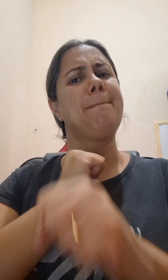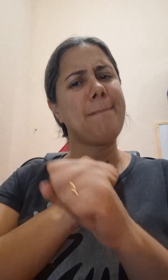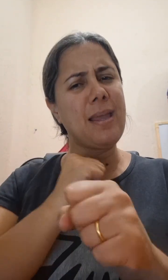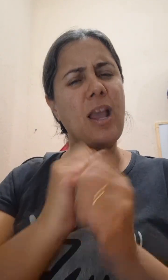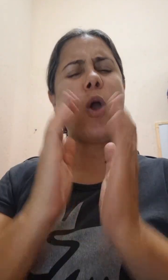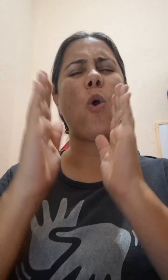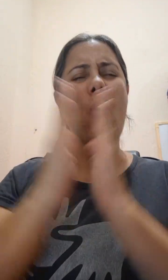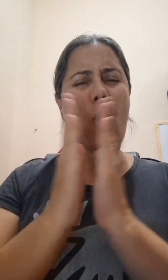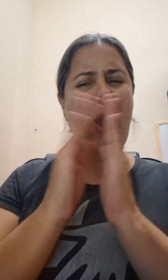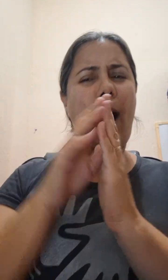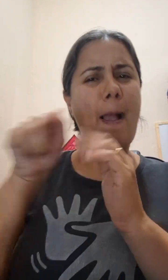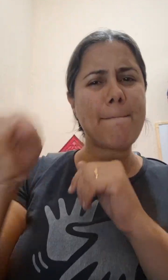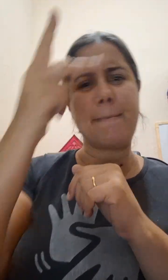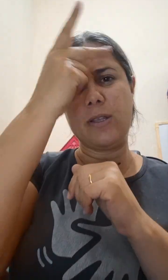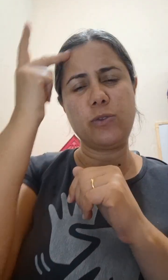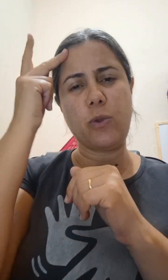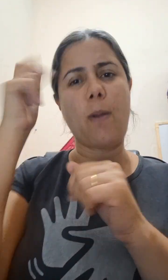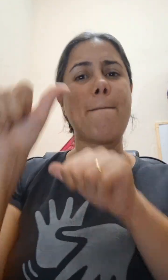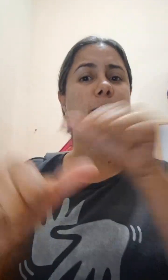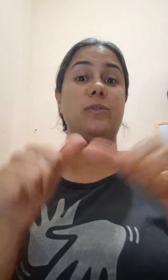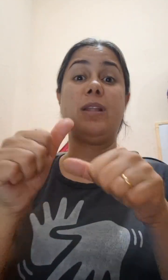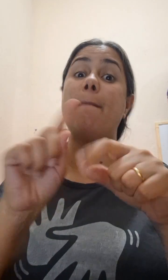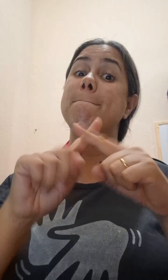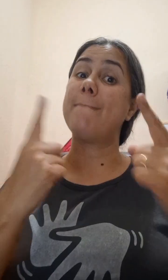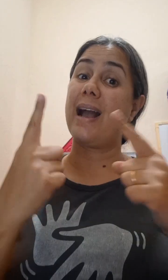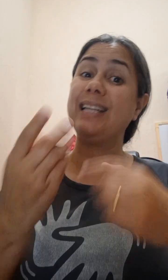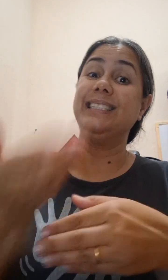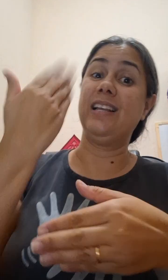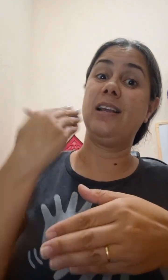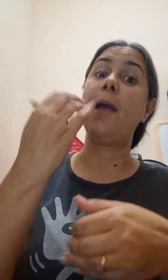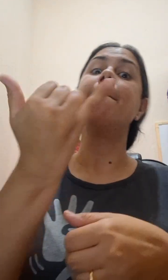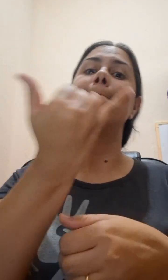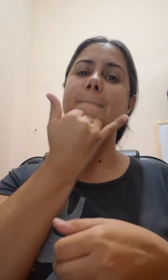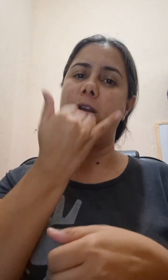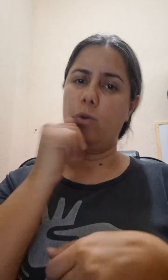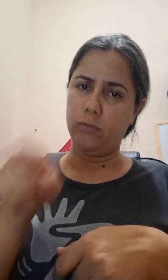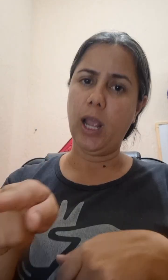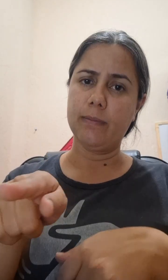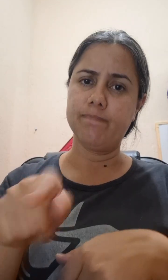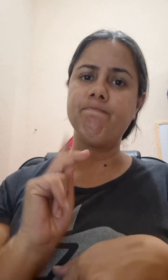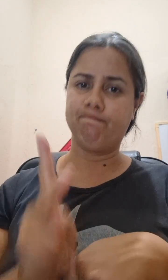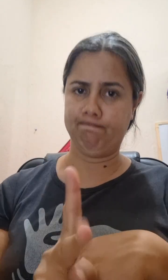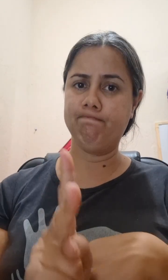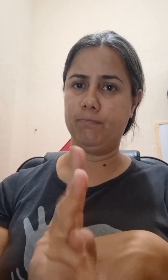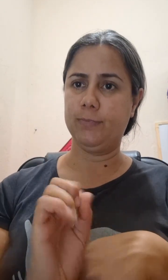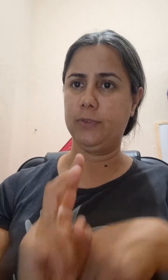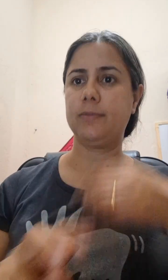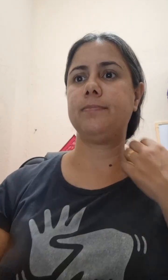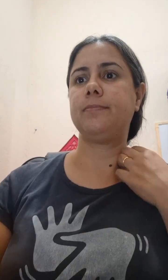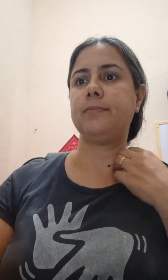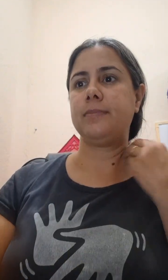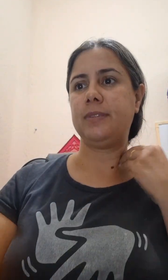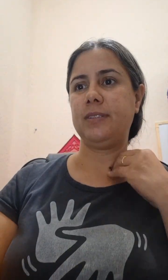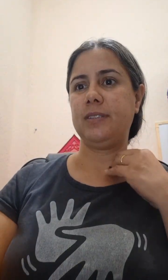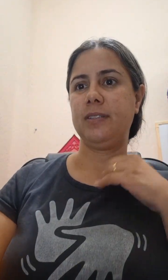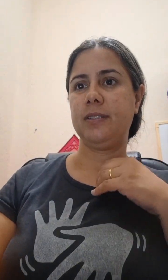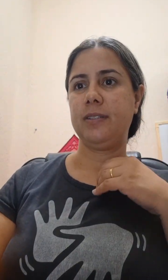Nós precisamos ter paciência, então, com as outras pessoas. Preciso orar para essas outras pessoas mudar, mas antes,